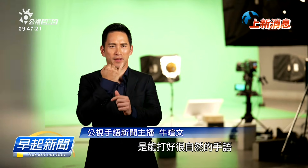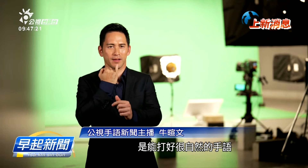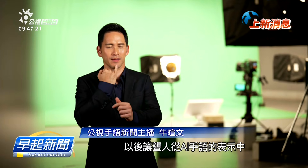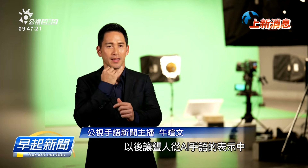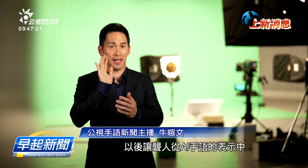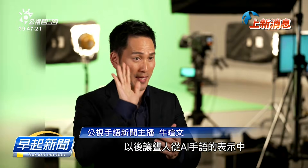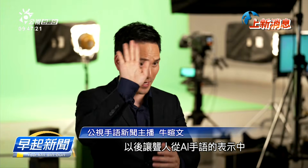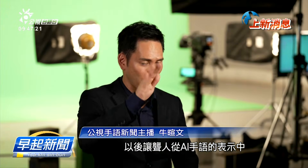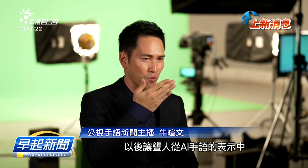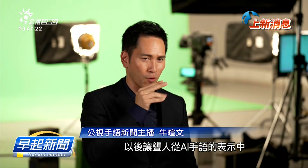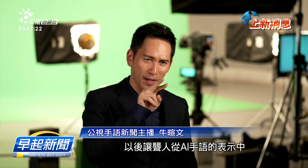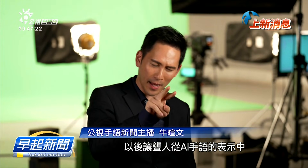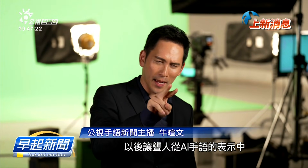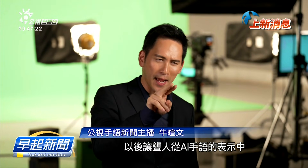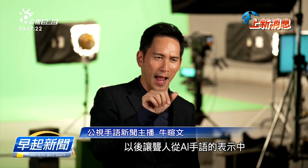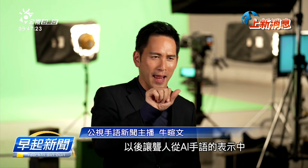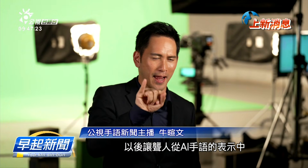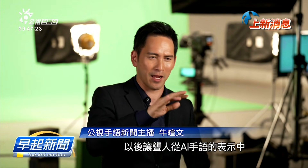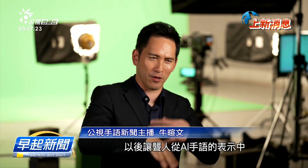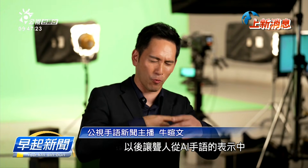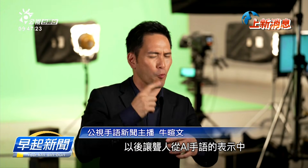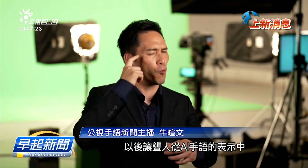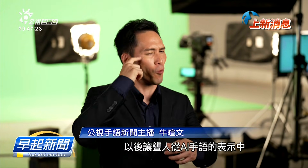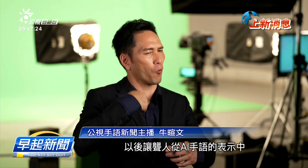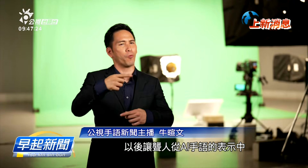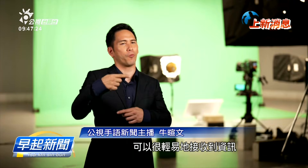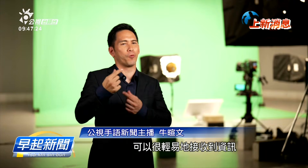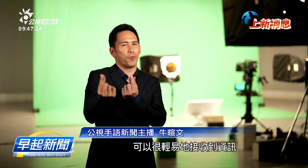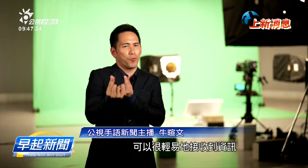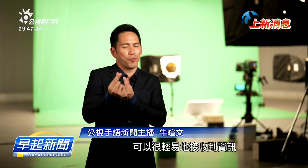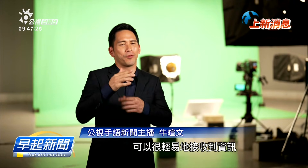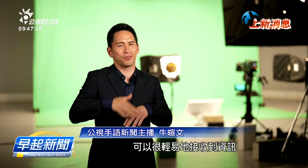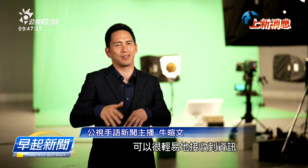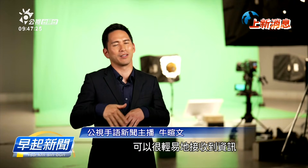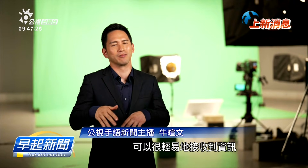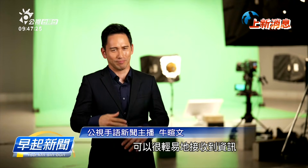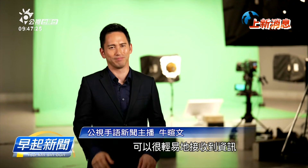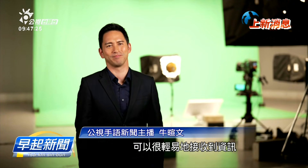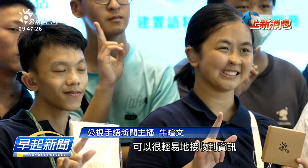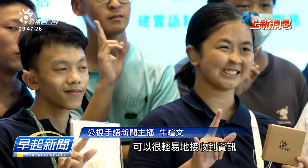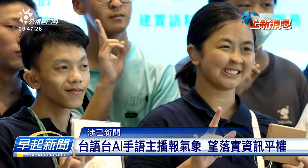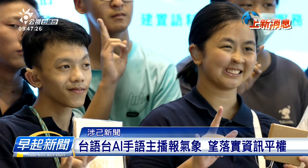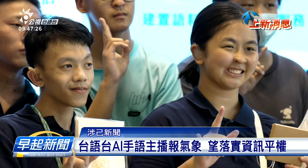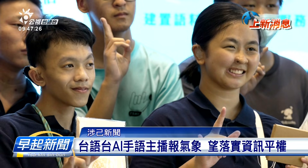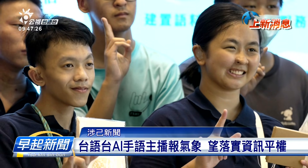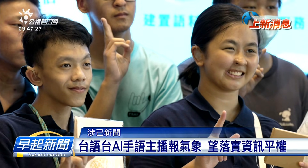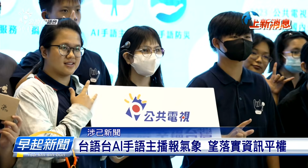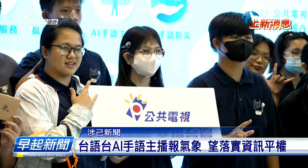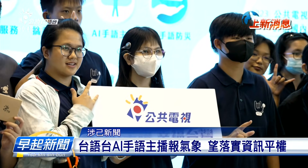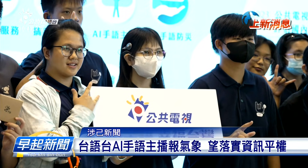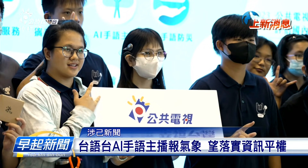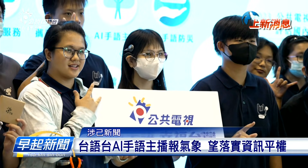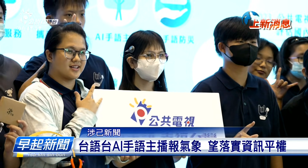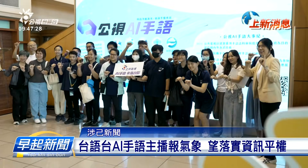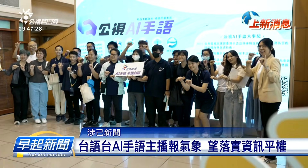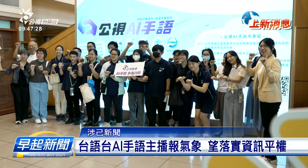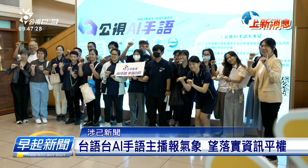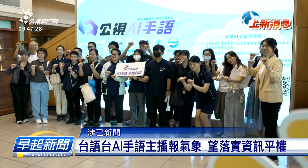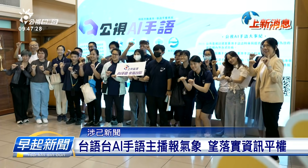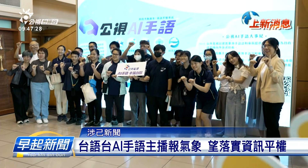以后让聋人从 AI 手语的表示中可以很轻易的接收到资讯。 将 AI 技术用伫公共服务做到资